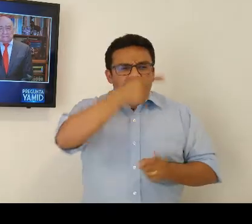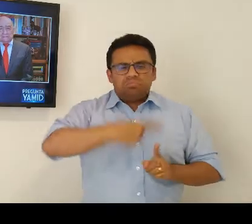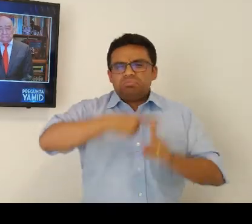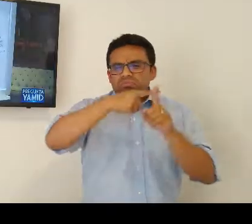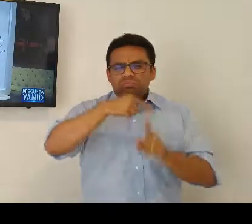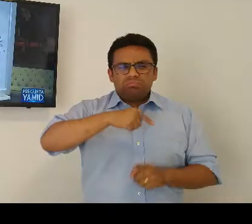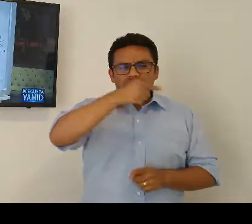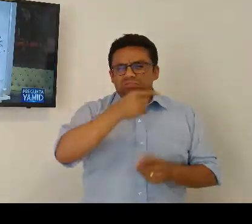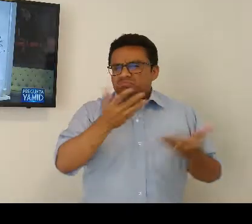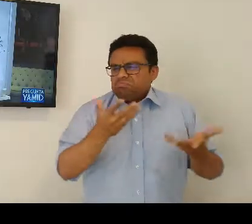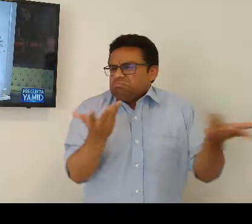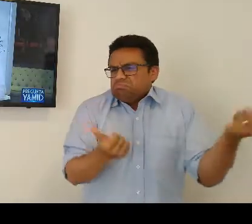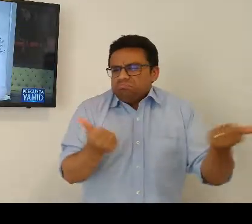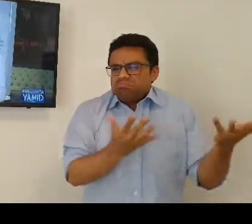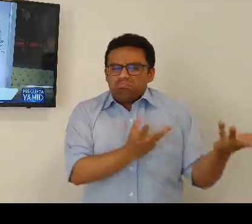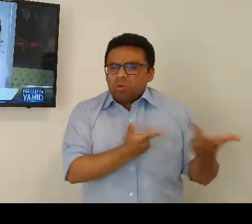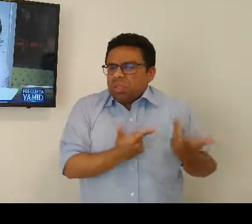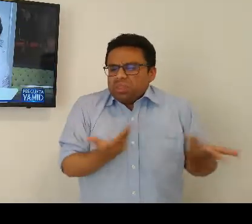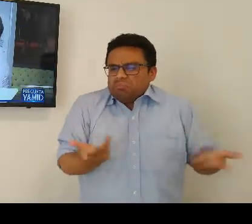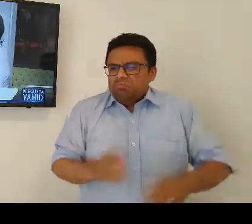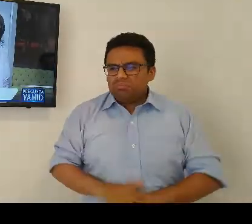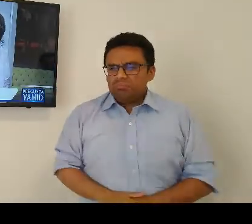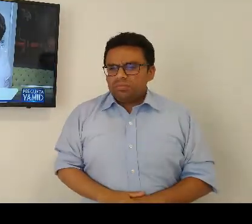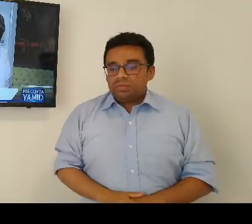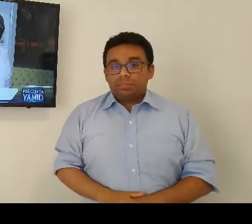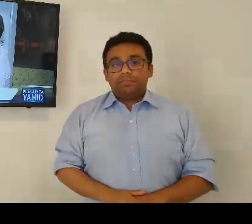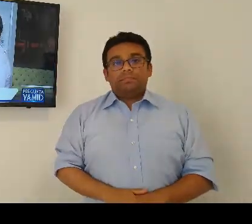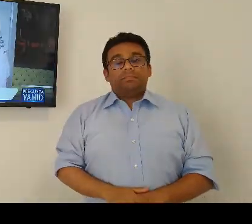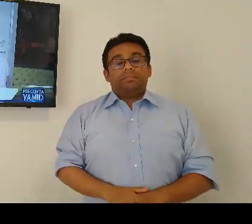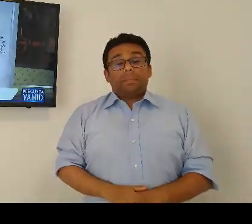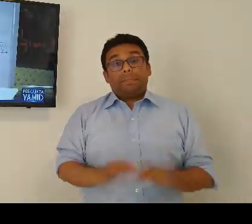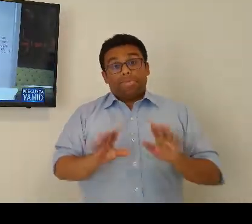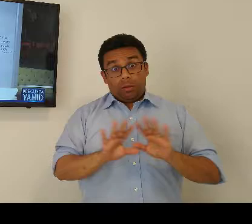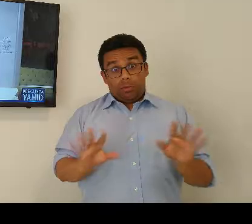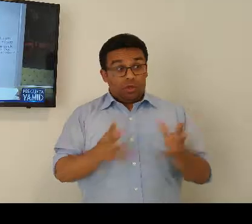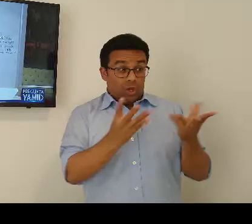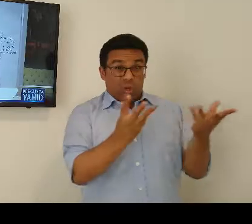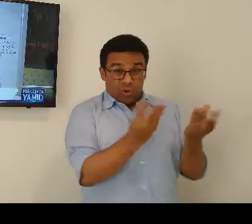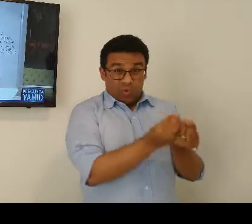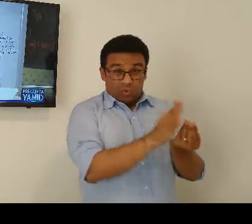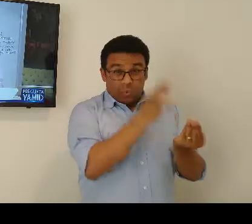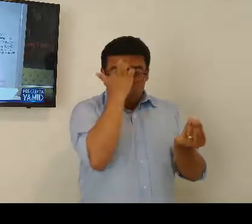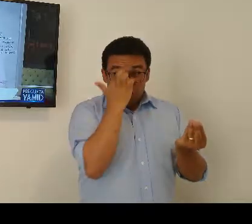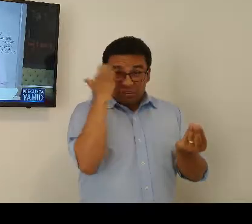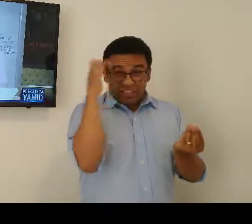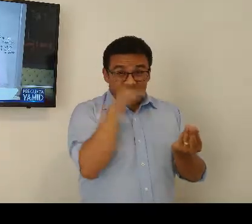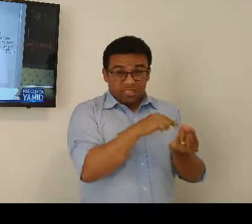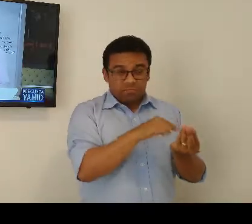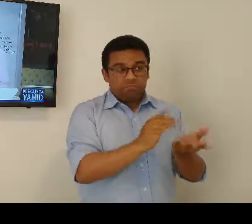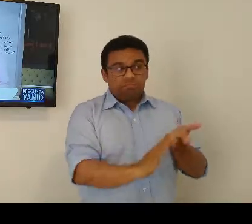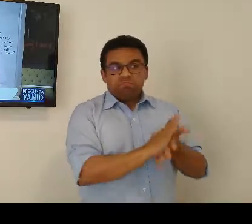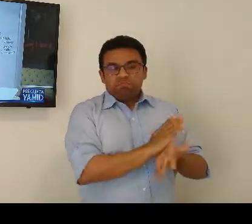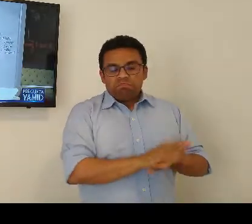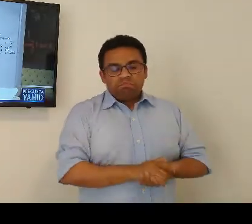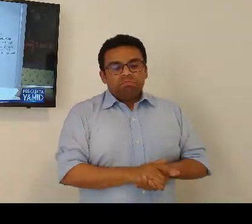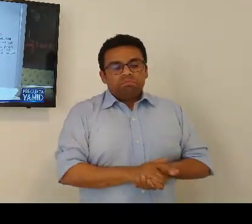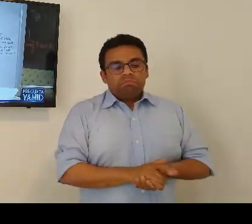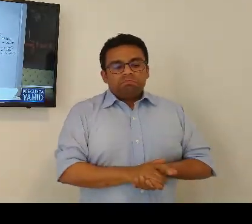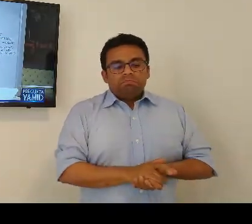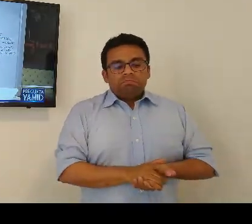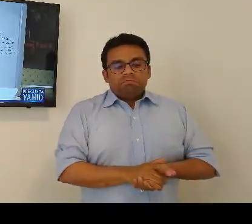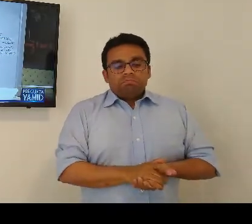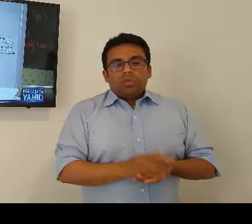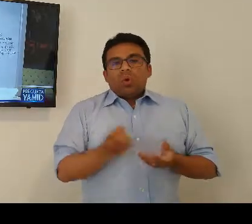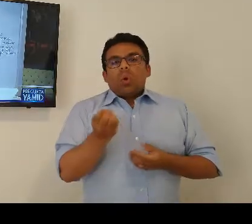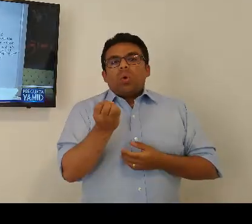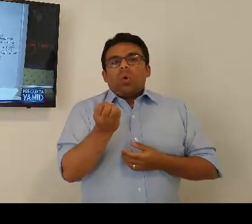alcaldesa? Pues lo que los expertos nos han dicho es que ¿qué tanto tiempo deberíamos estar